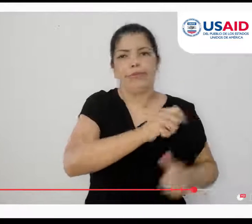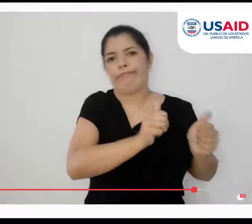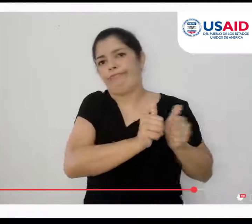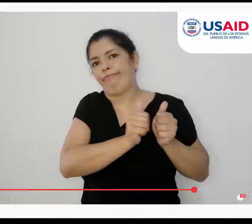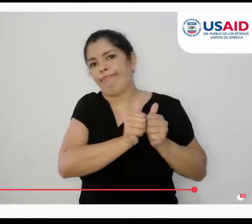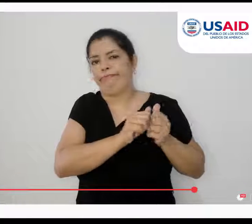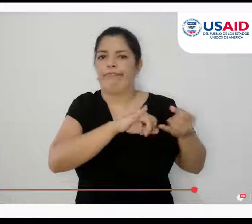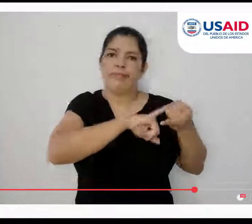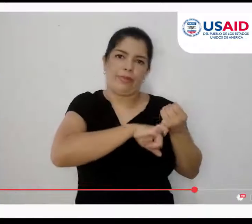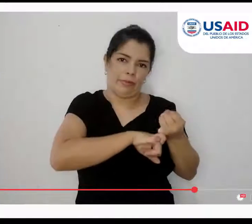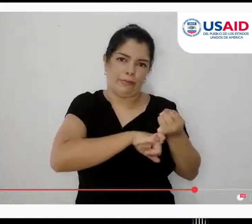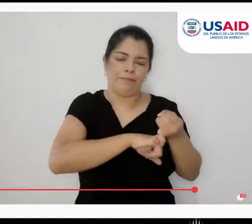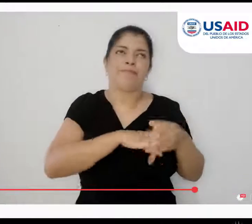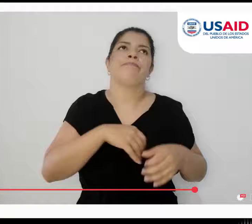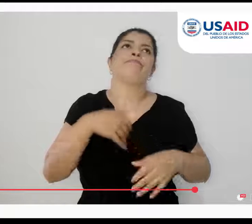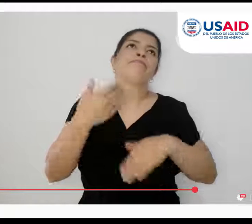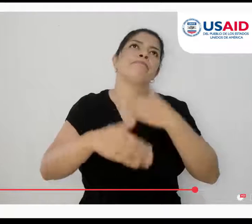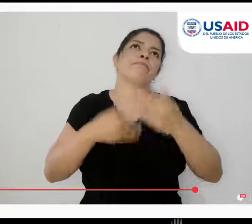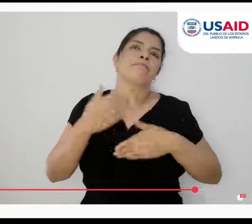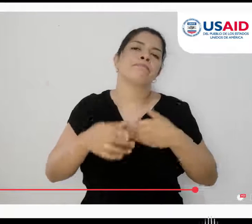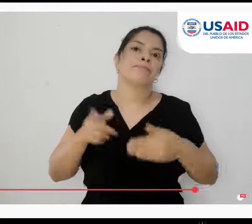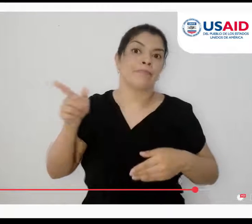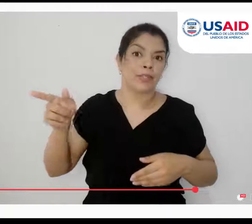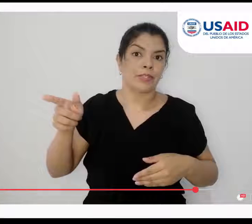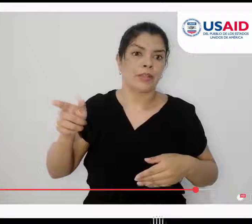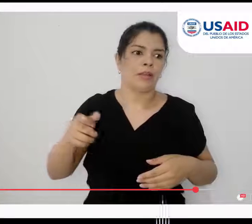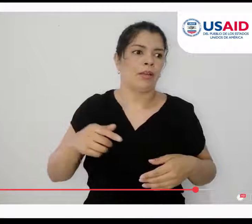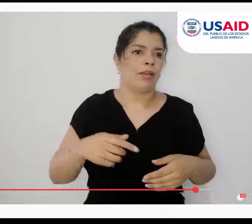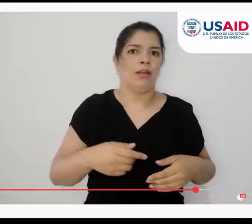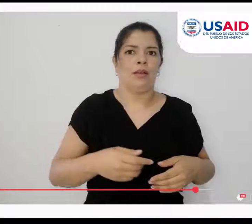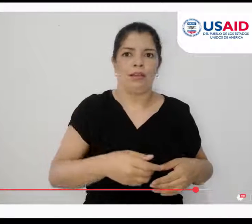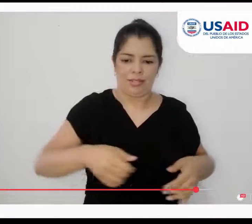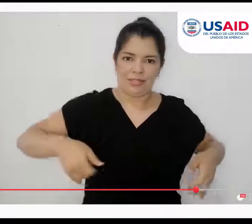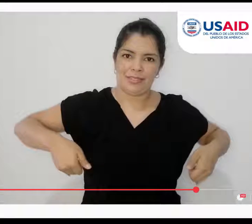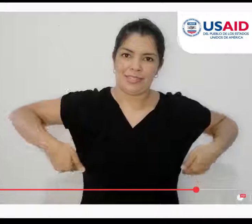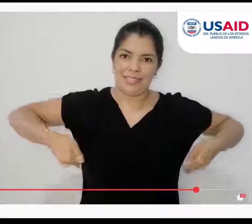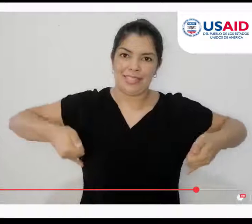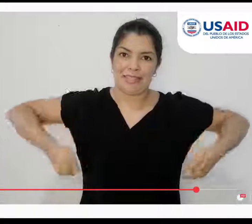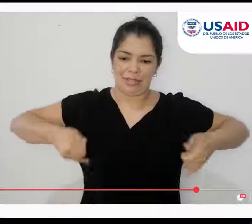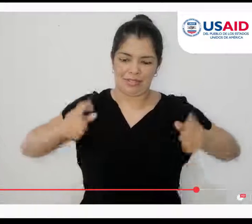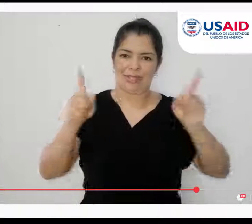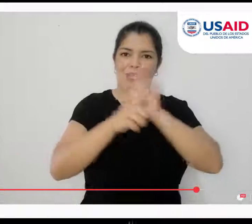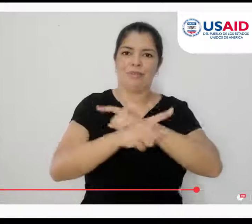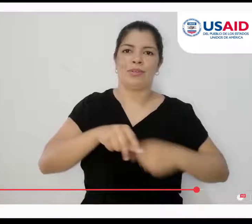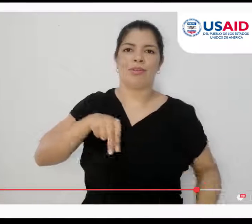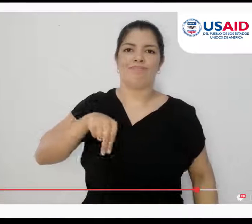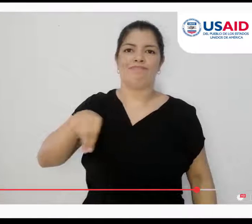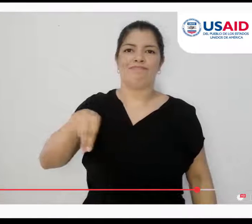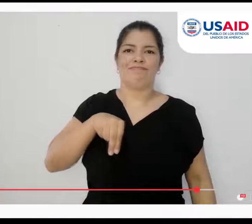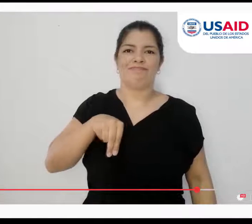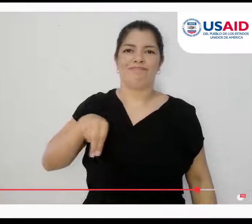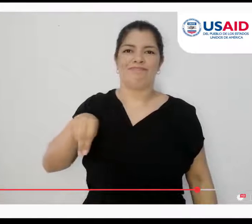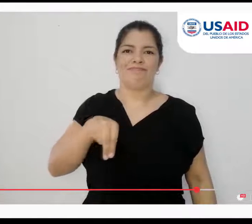día. En algún momento, esta persona accedió a una silla de ruedas